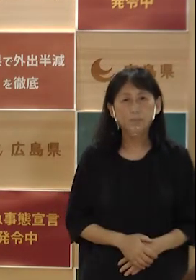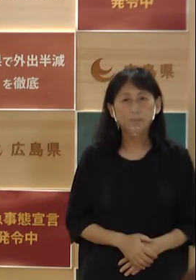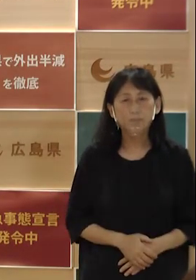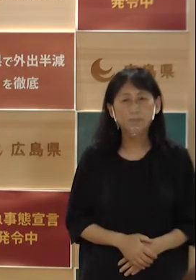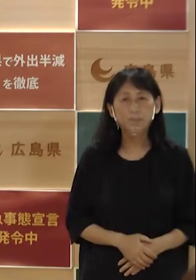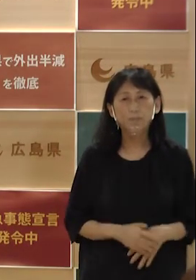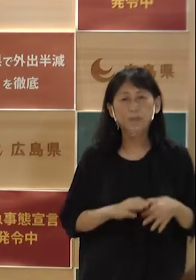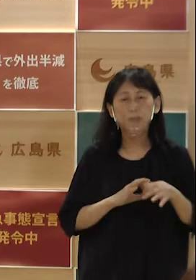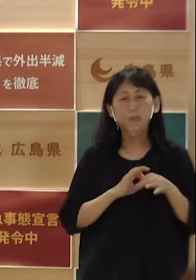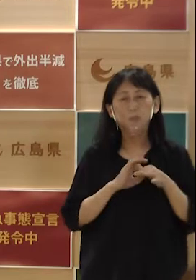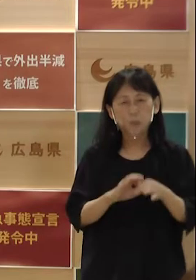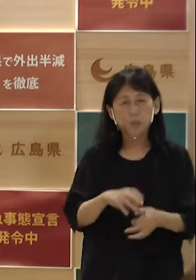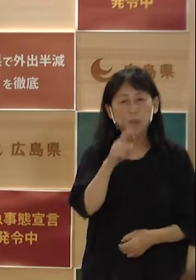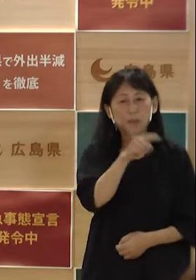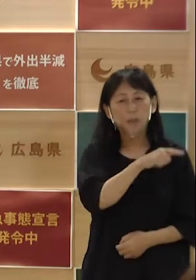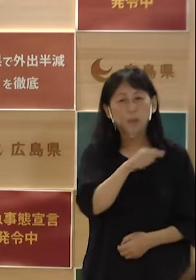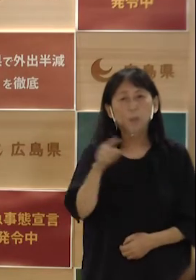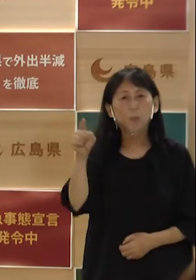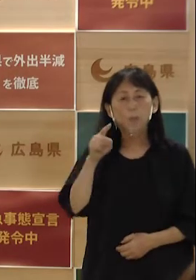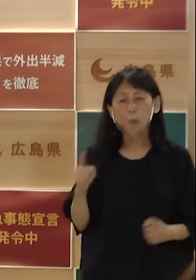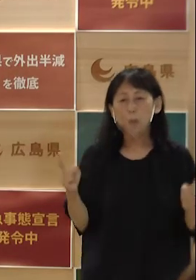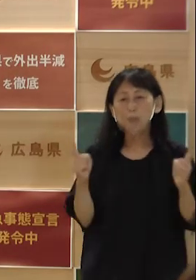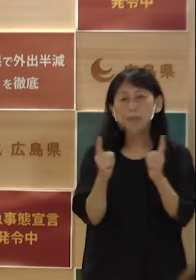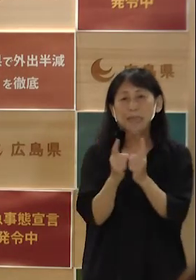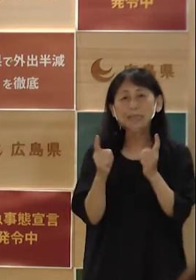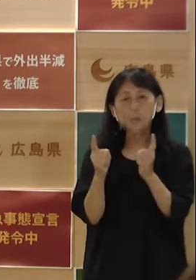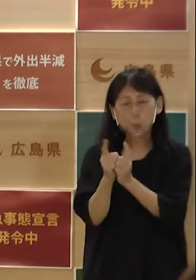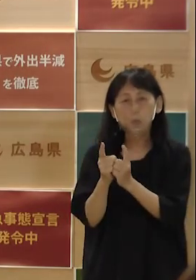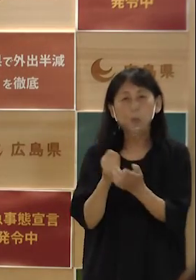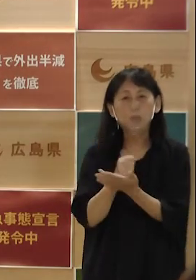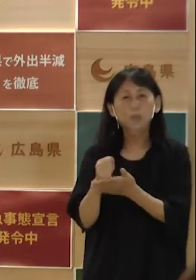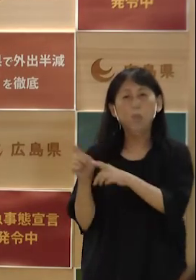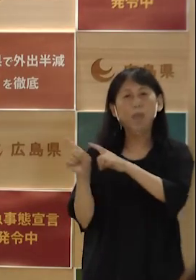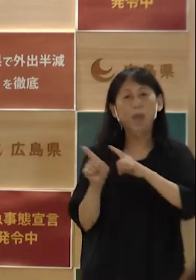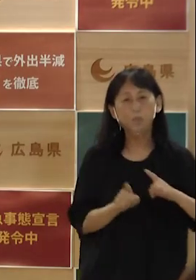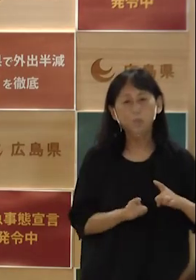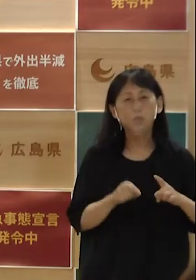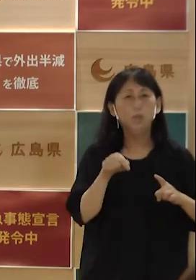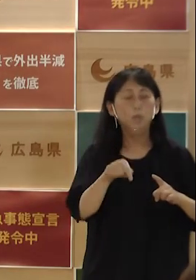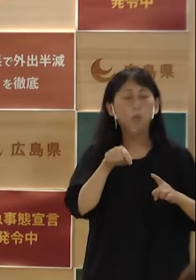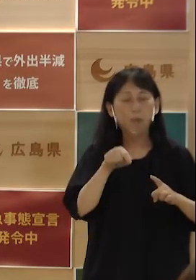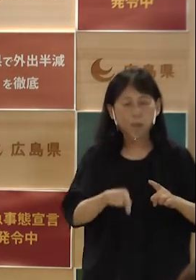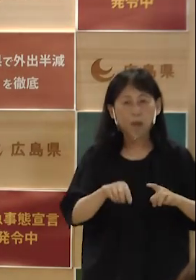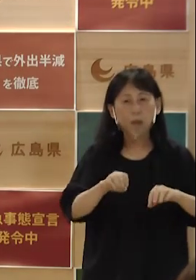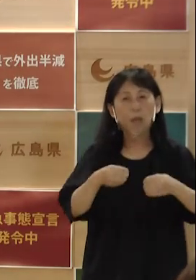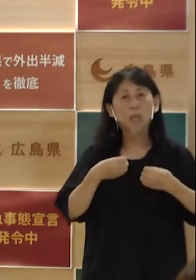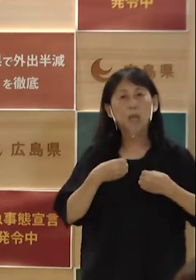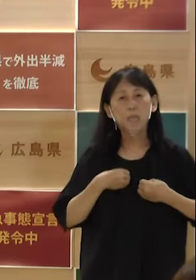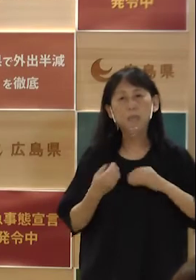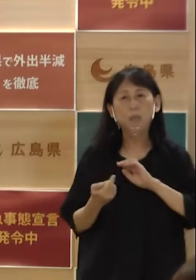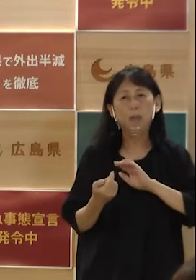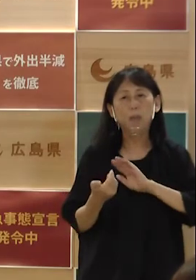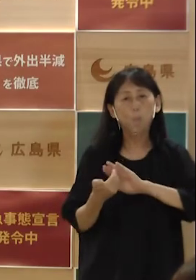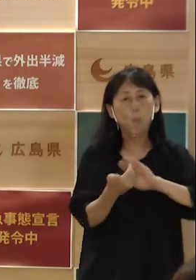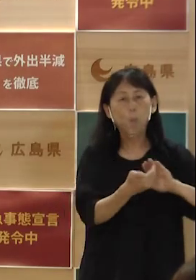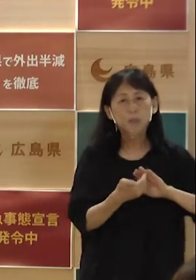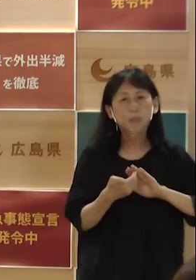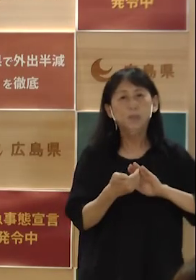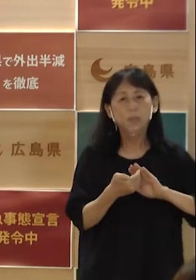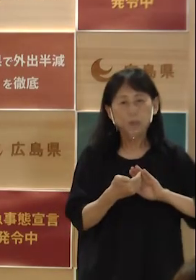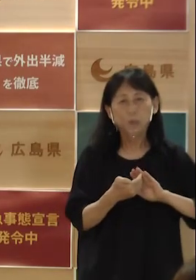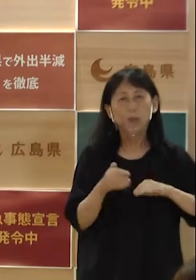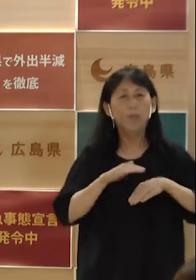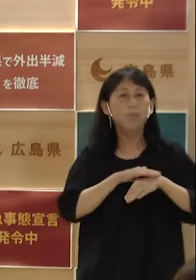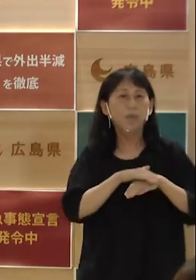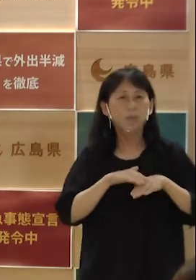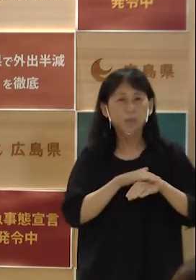引き続き人と人との接触期間の削減が感染拡大を抑えていく上では非常に重